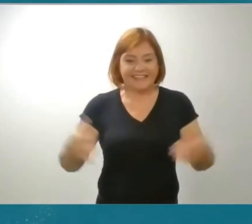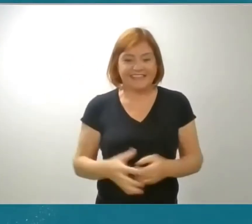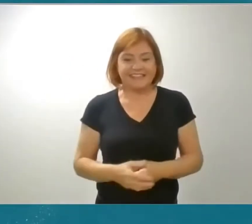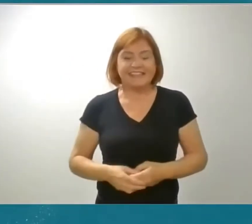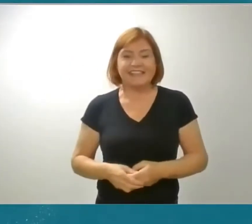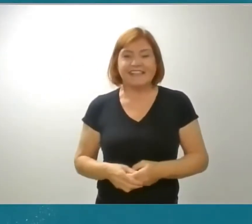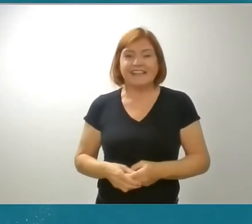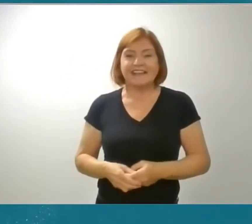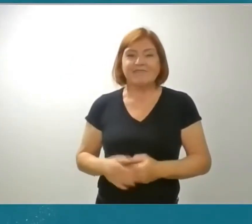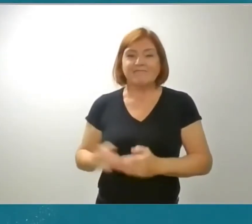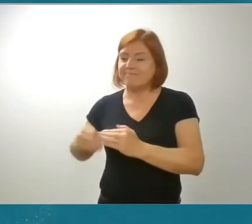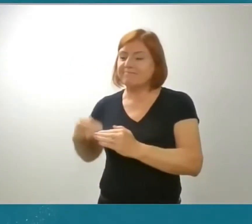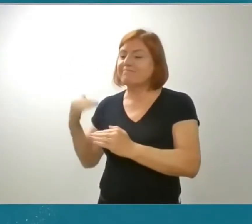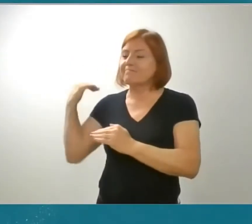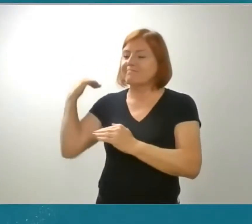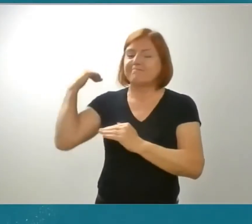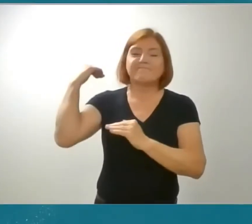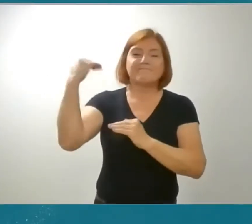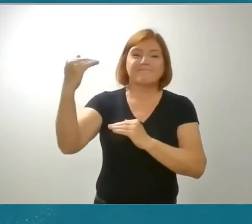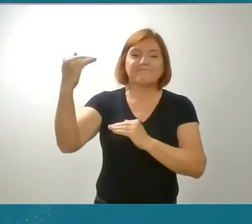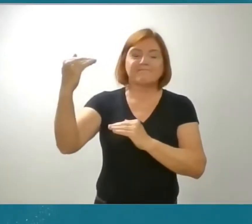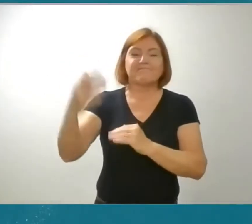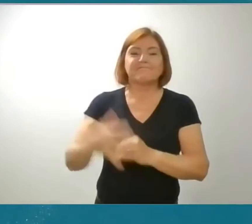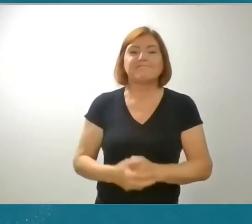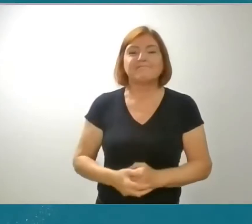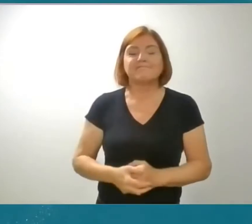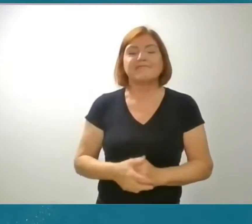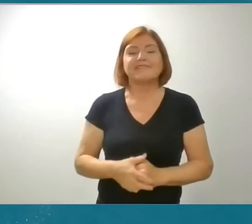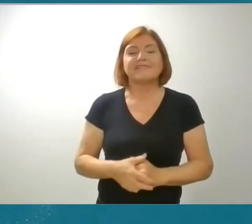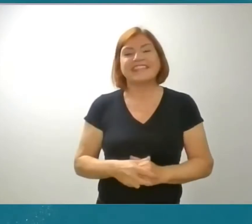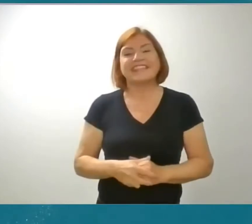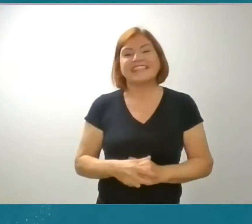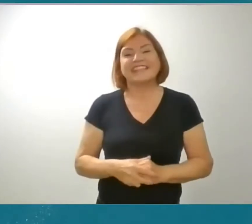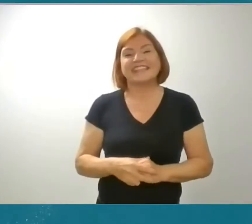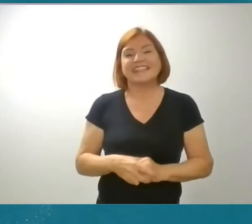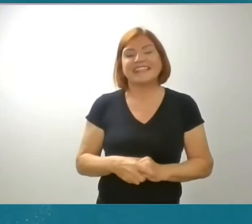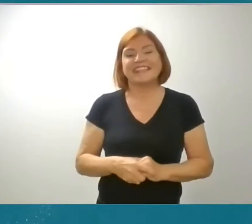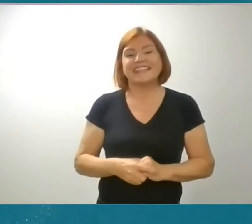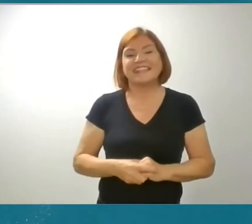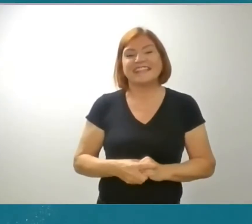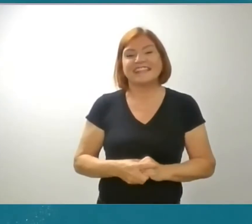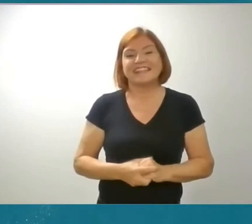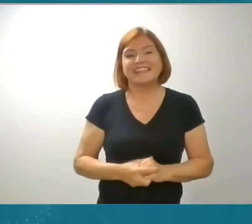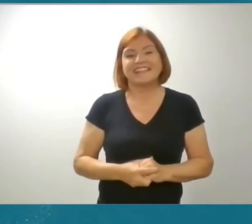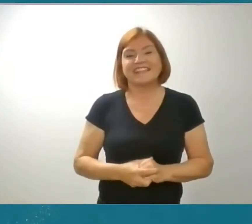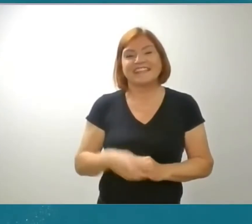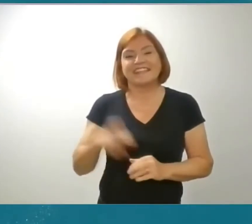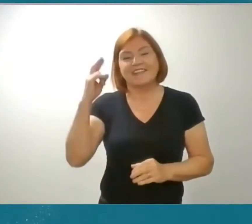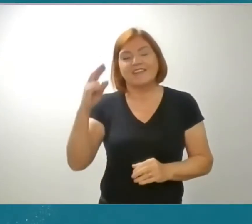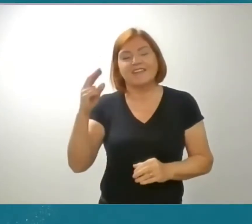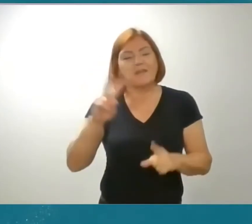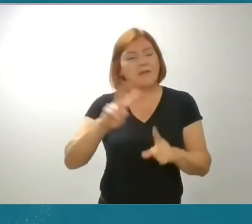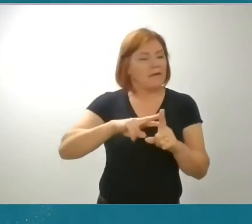Esse fogo está pegando aqui, mas não vai ficar só aqui. Está pegando, está começando a pegar em todos os outros continentes. A